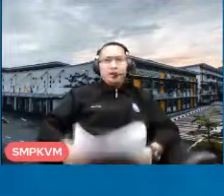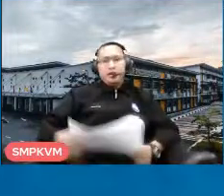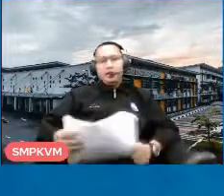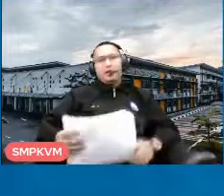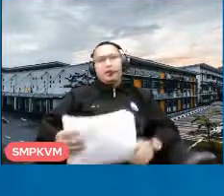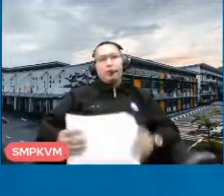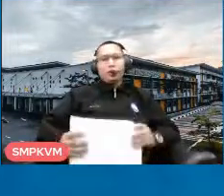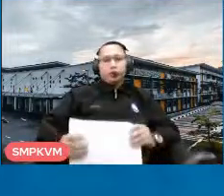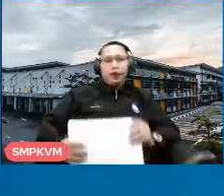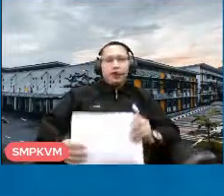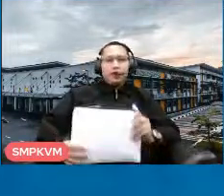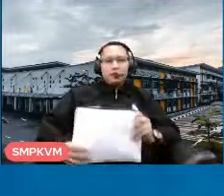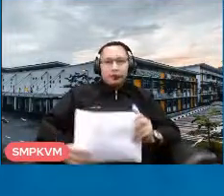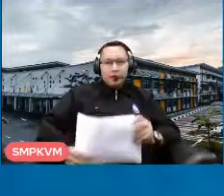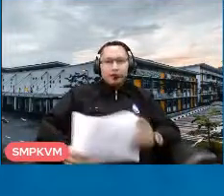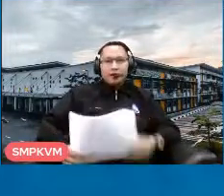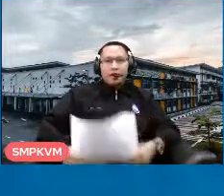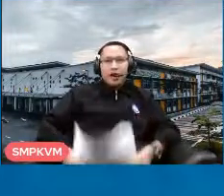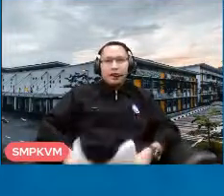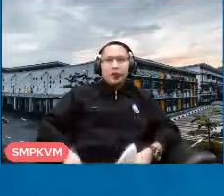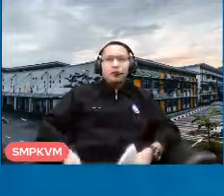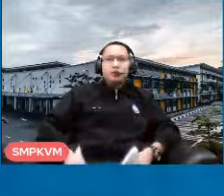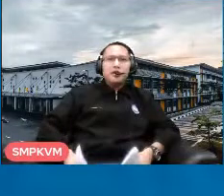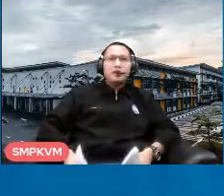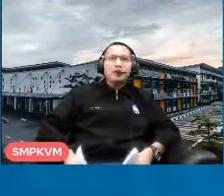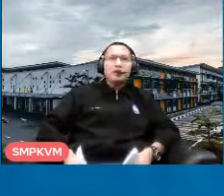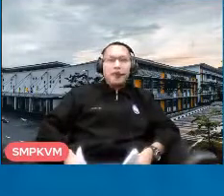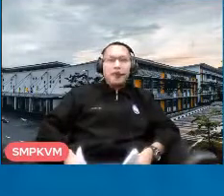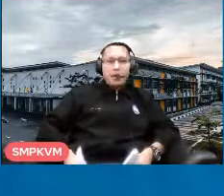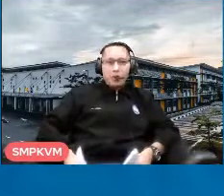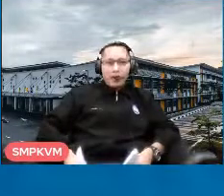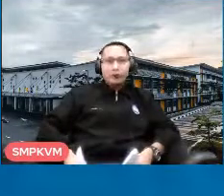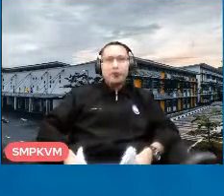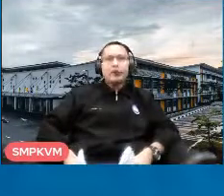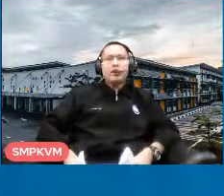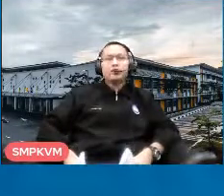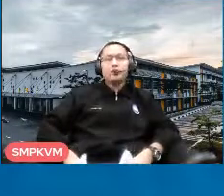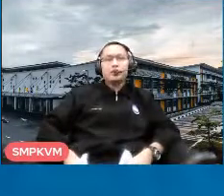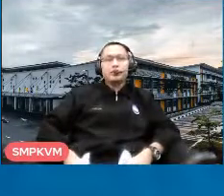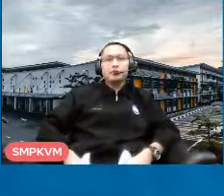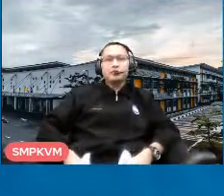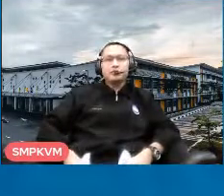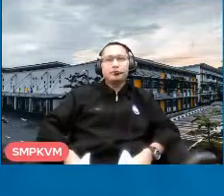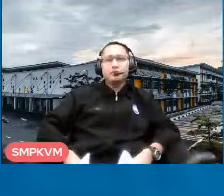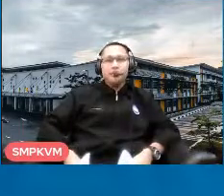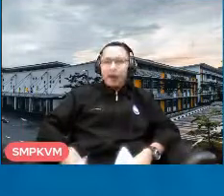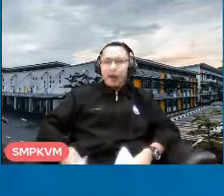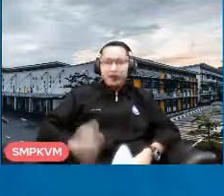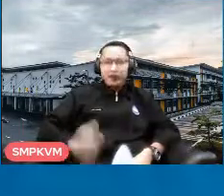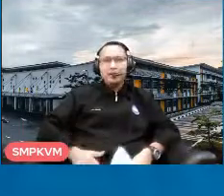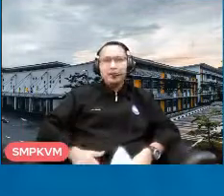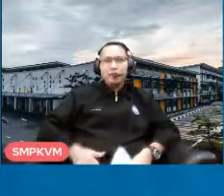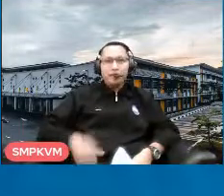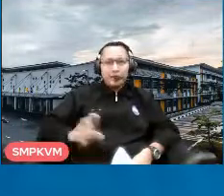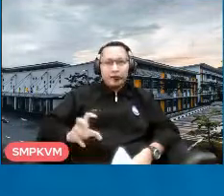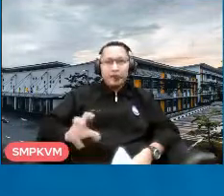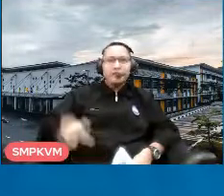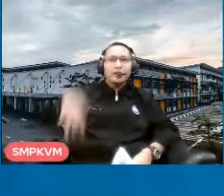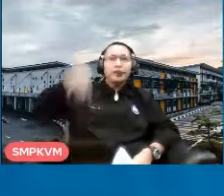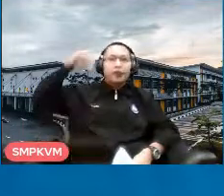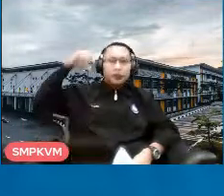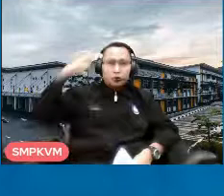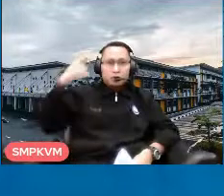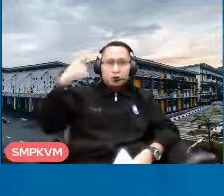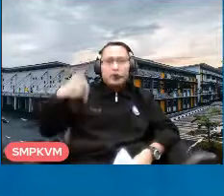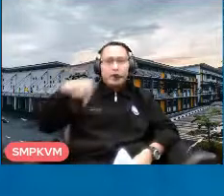ane hunting asrama atau sengaja lewat balik asrama ada kini buka saya